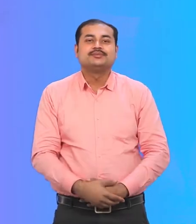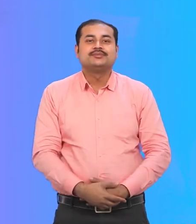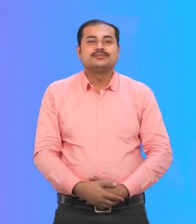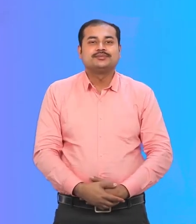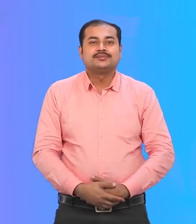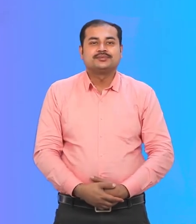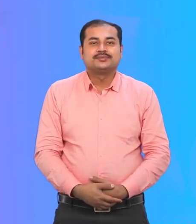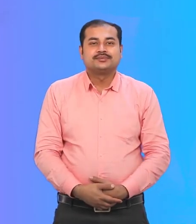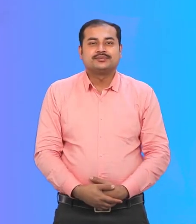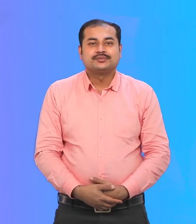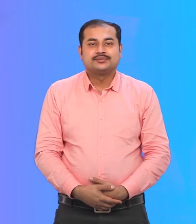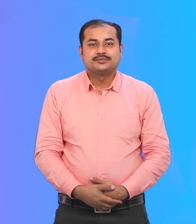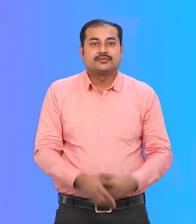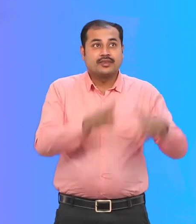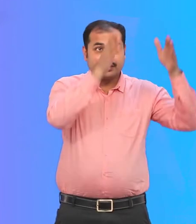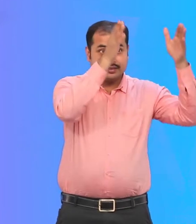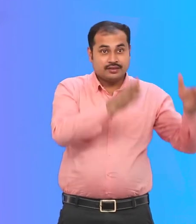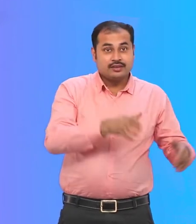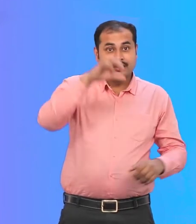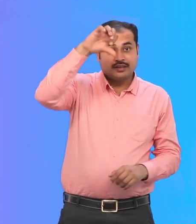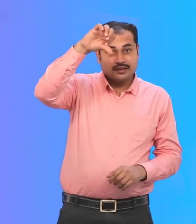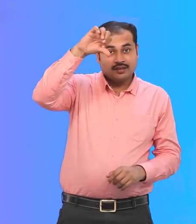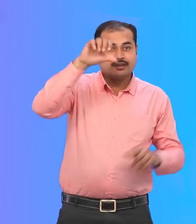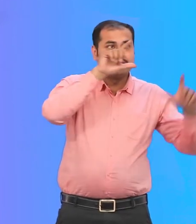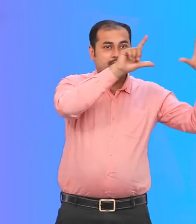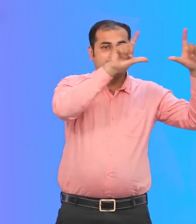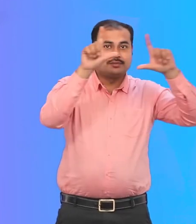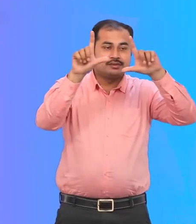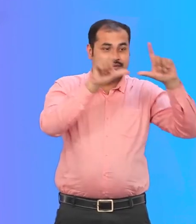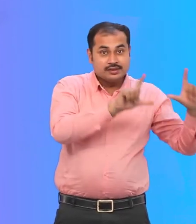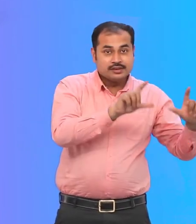झाल कि इस फ्रेम में तीन चित्र में